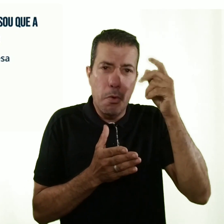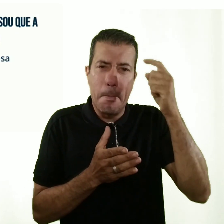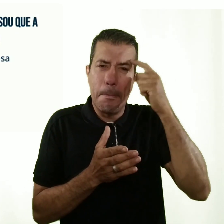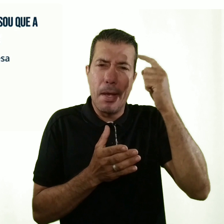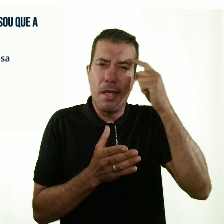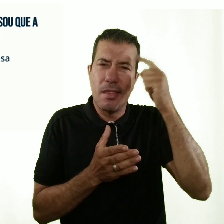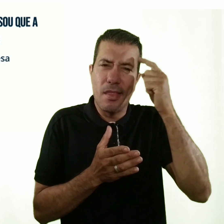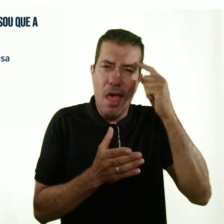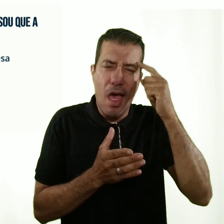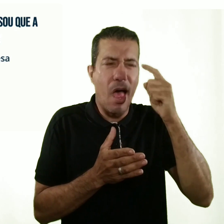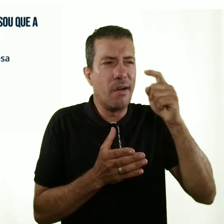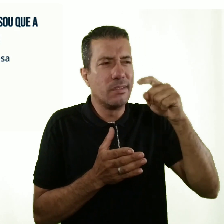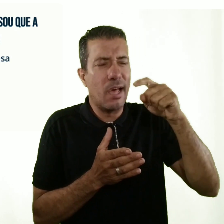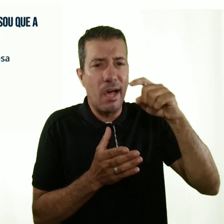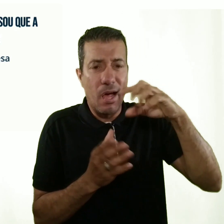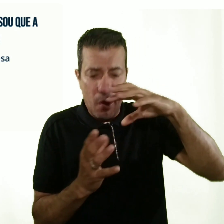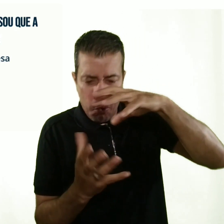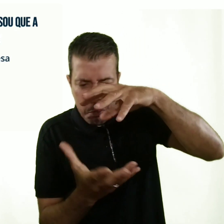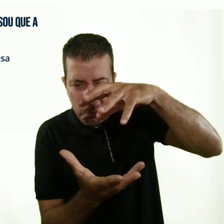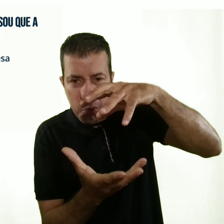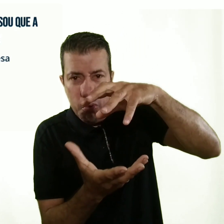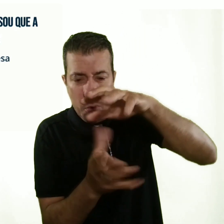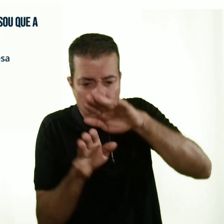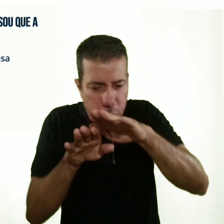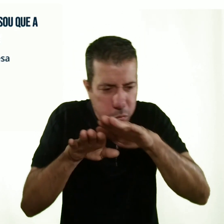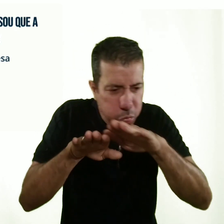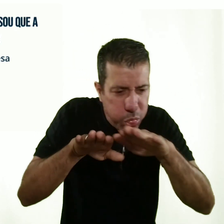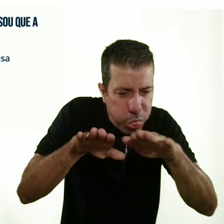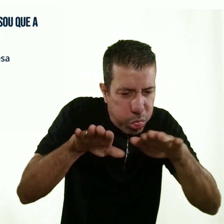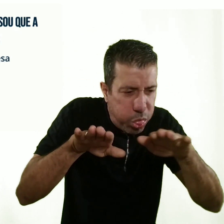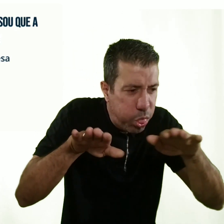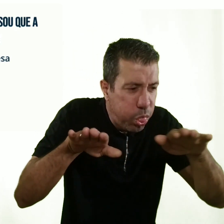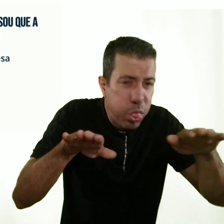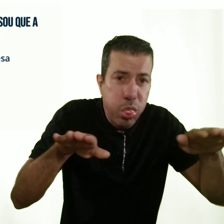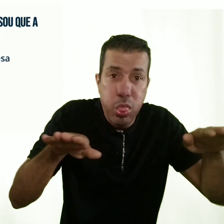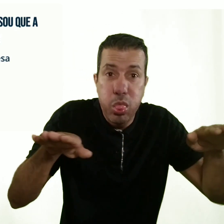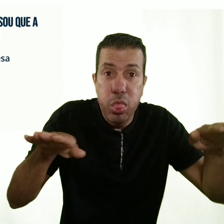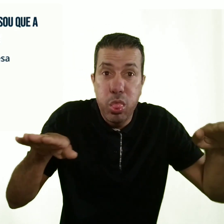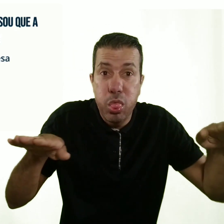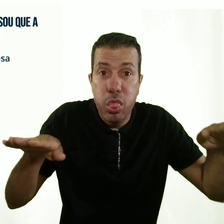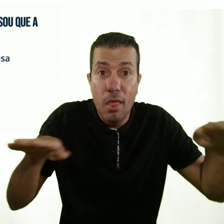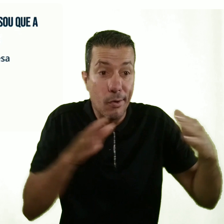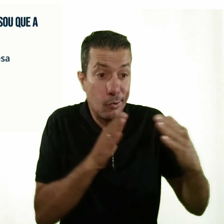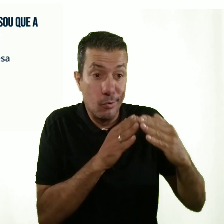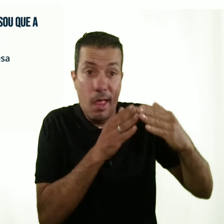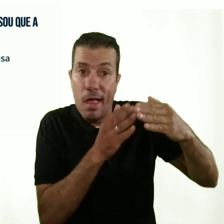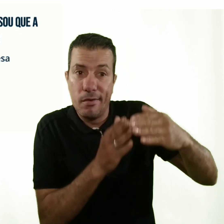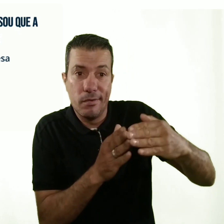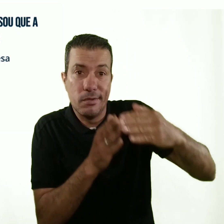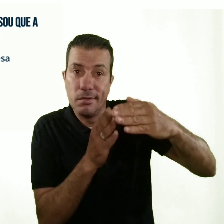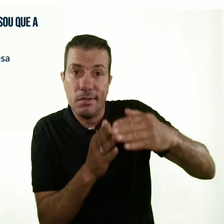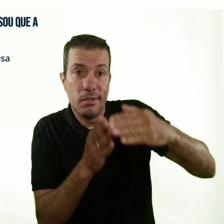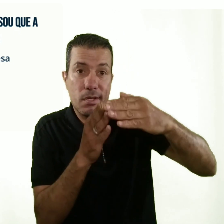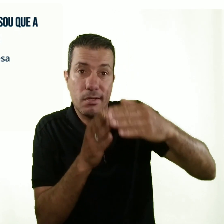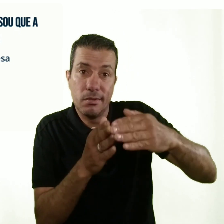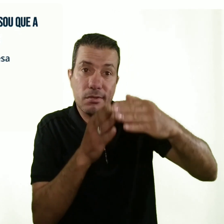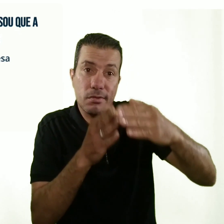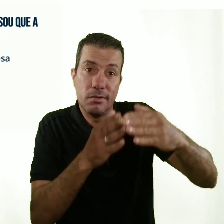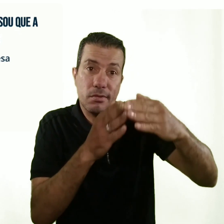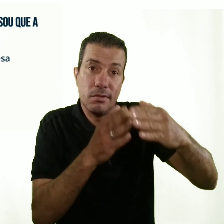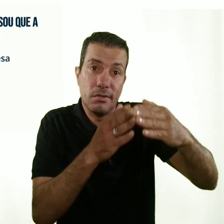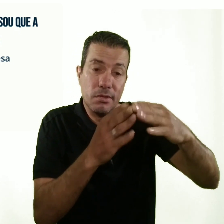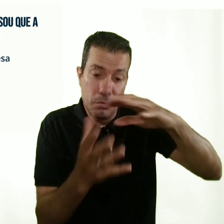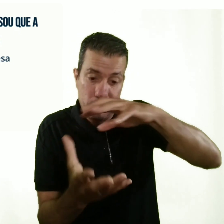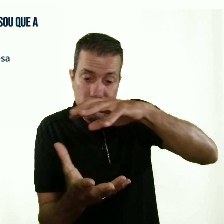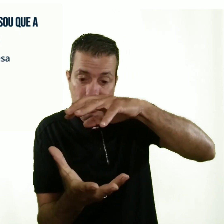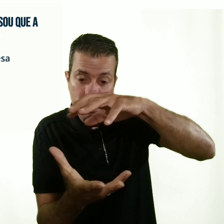como uma mesa. Então o navio ia cair da mesa, eles não se afastavam muito da costa e o mundo ficou restrito